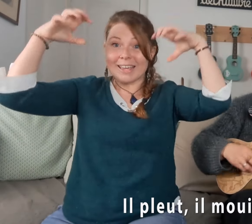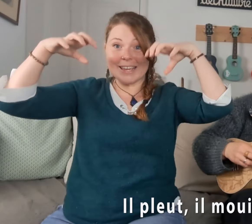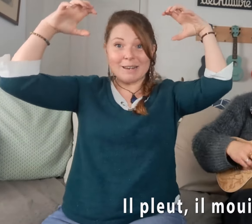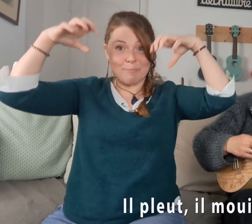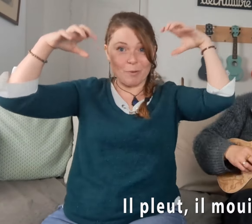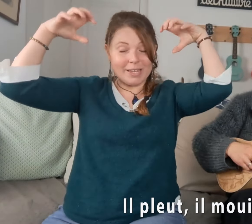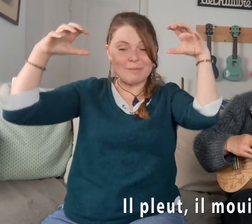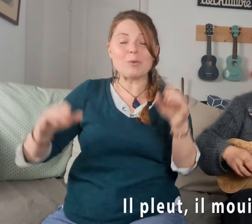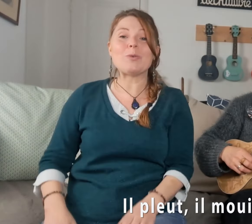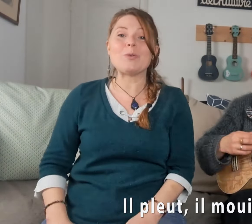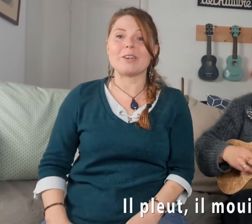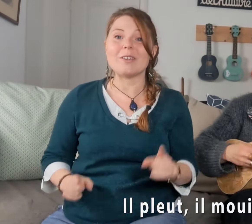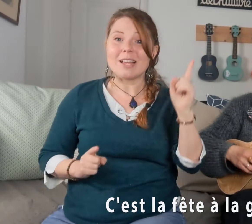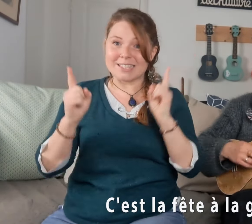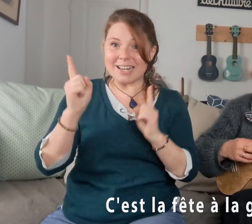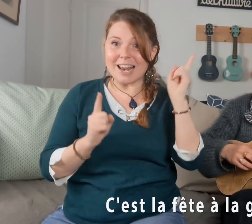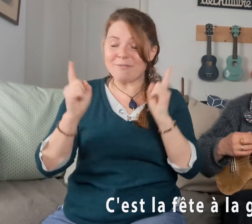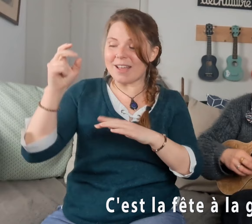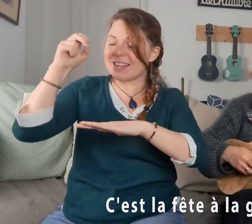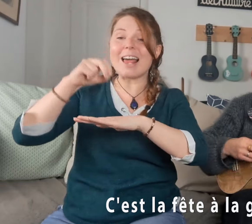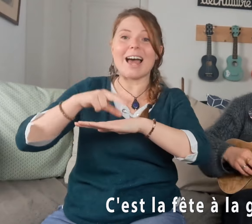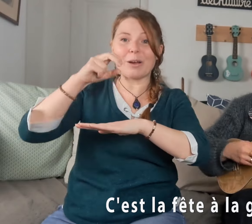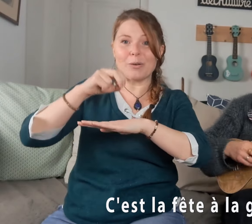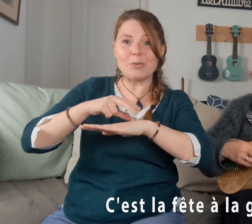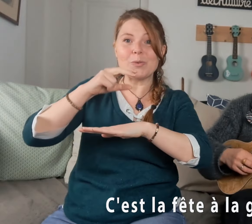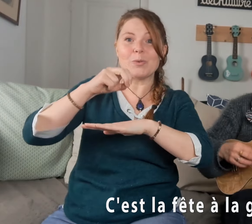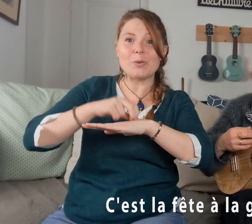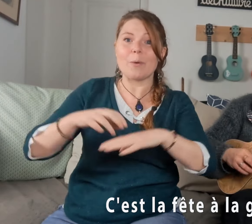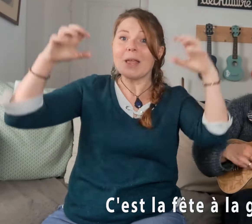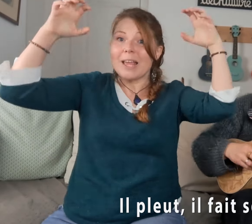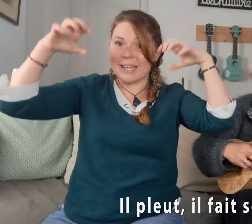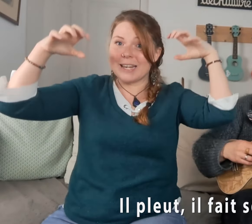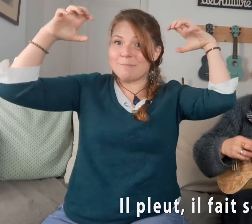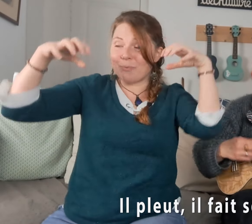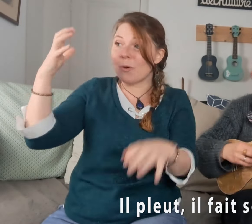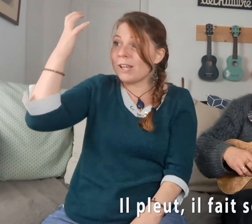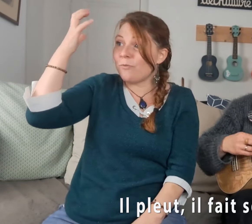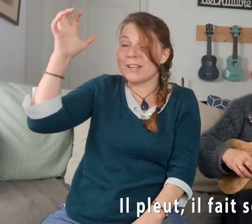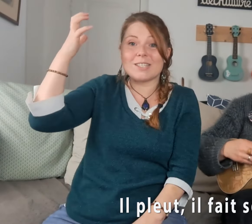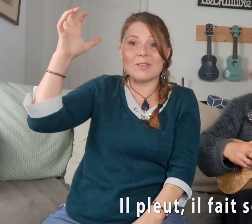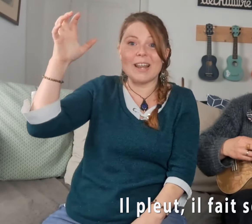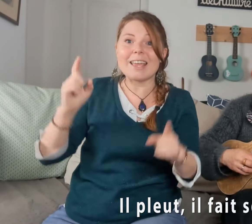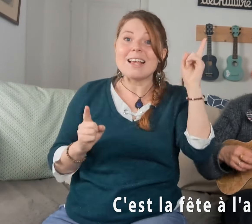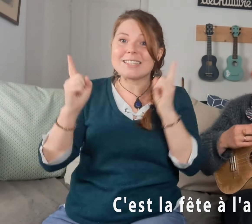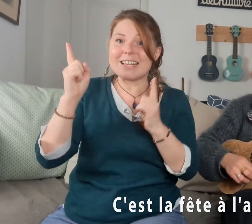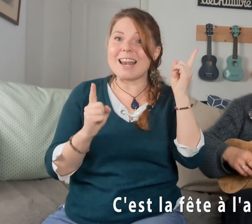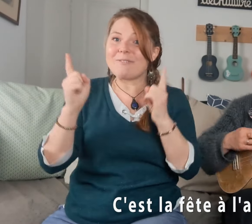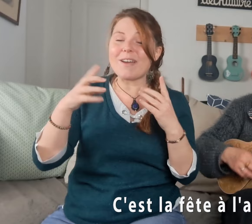Il pleut, il mouille, c'est la fête à la grenouille. Il pleut, il fait soleil, c'est la fête